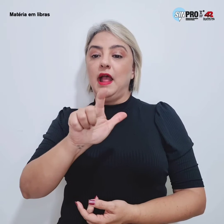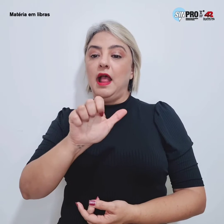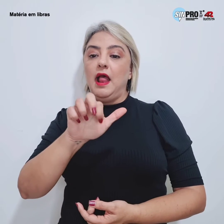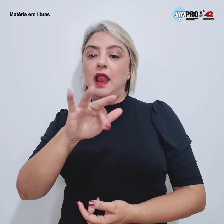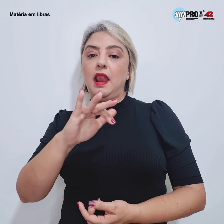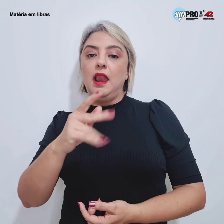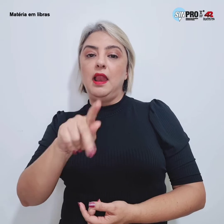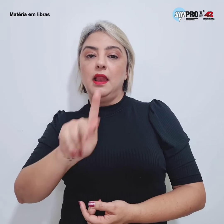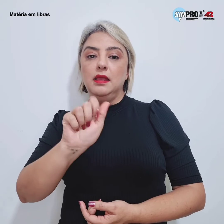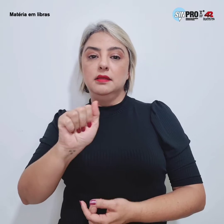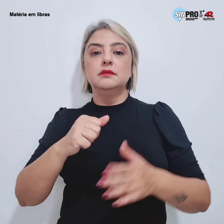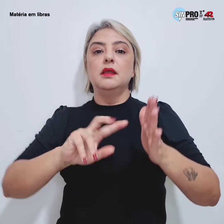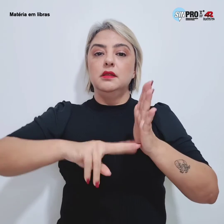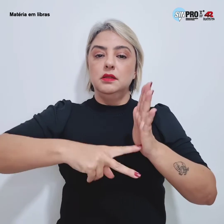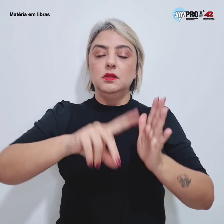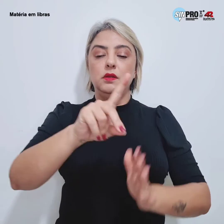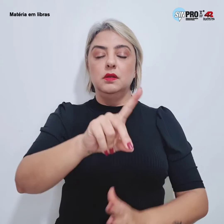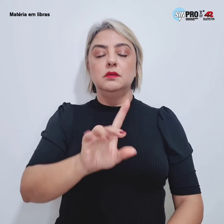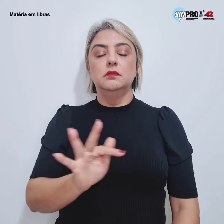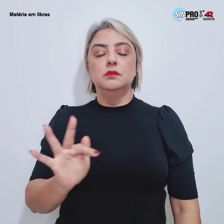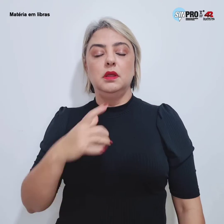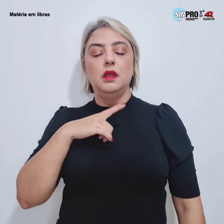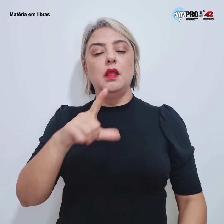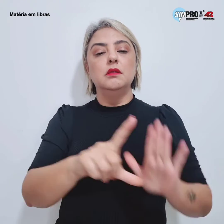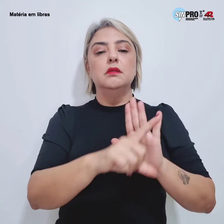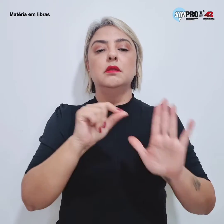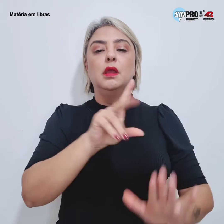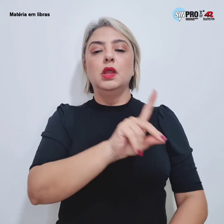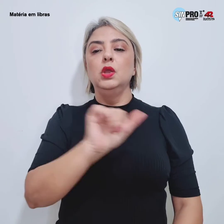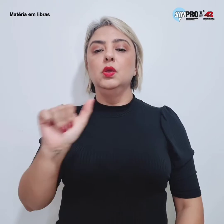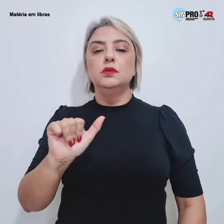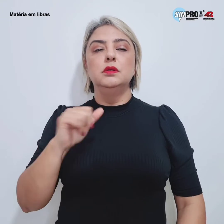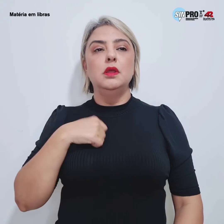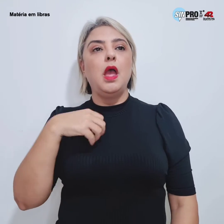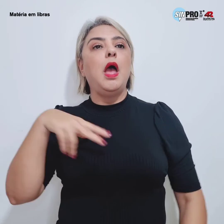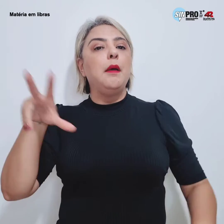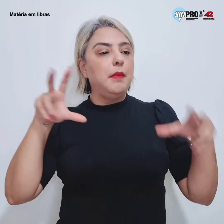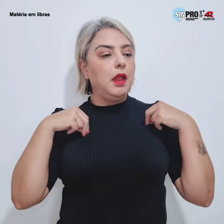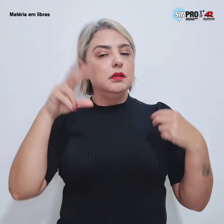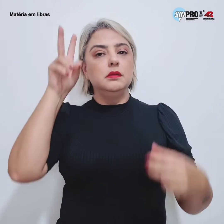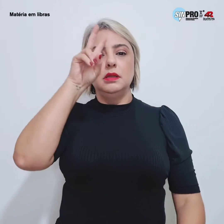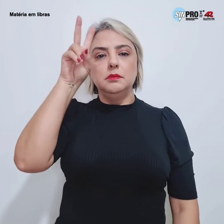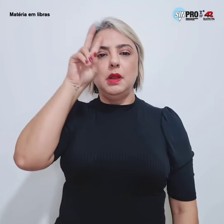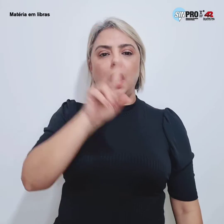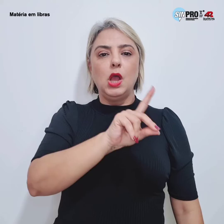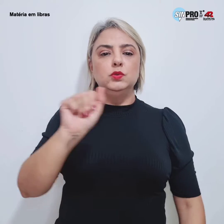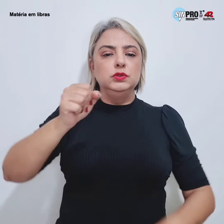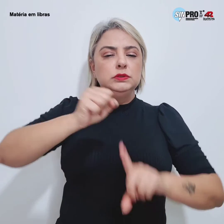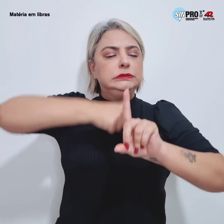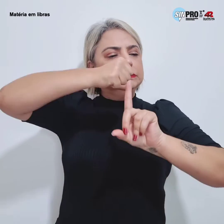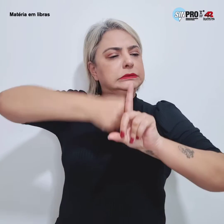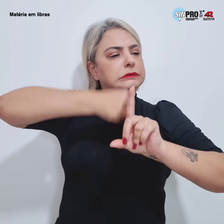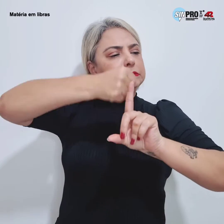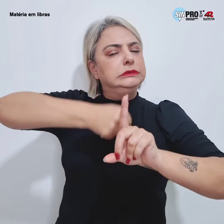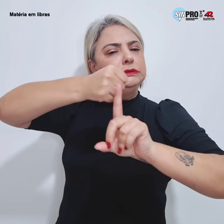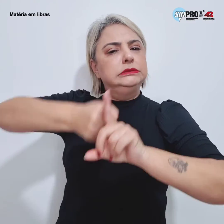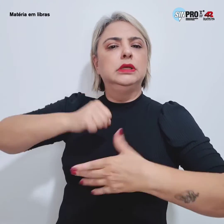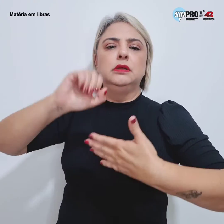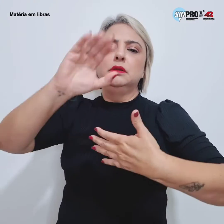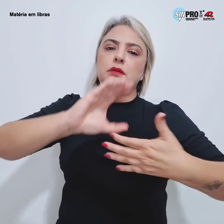Valesca Leão, diretora do Simpro-DF, destaca que a data merece ser lembrada como um dia de luta